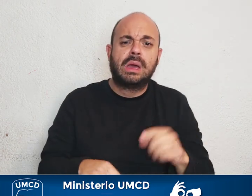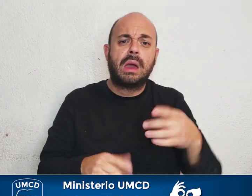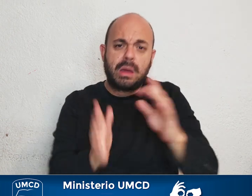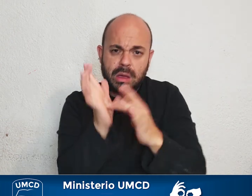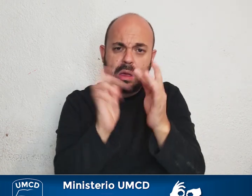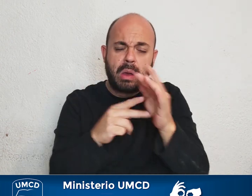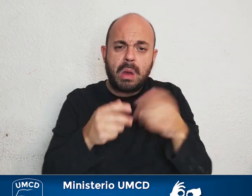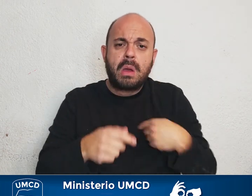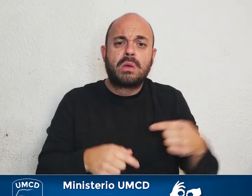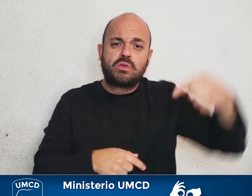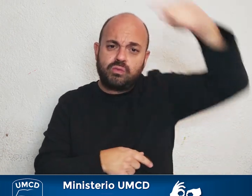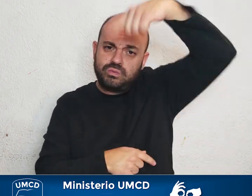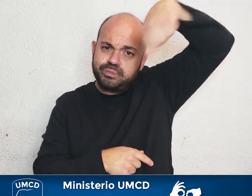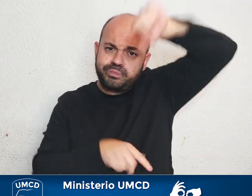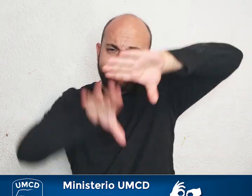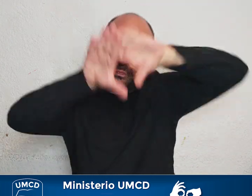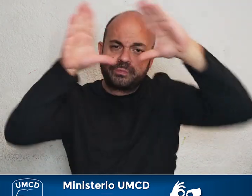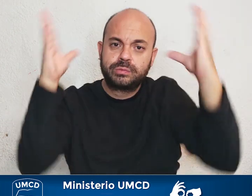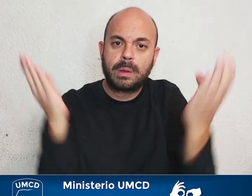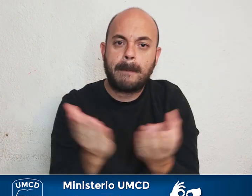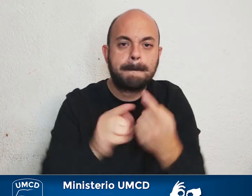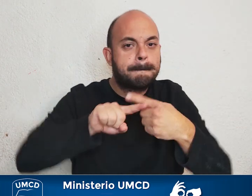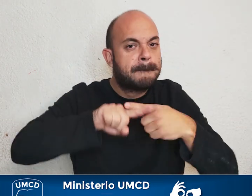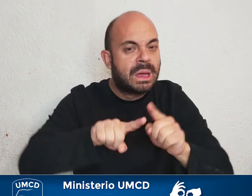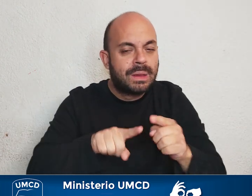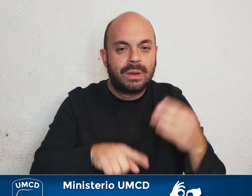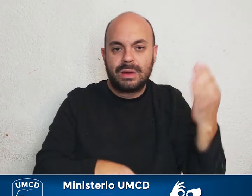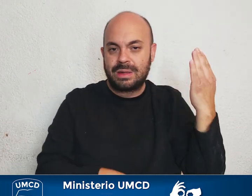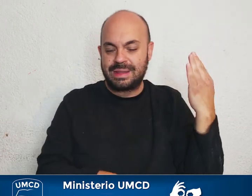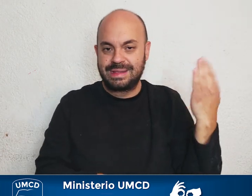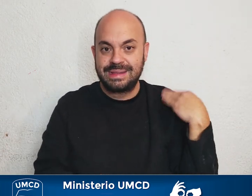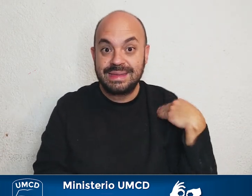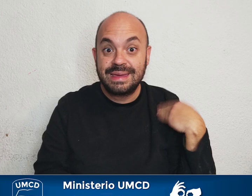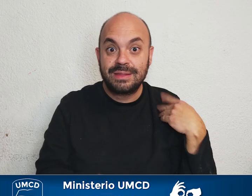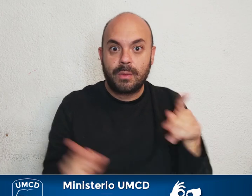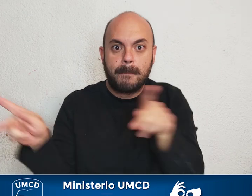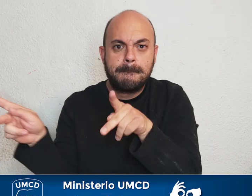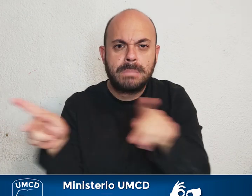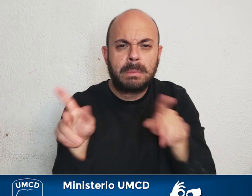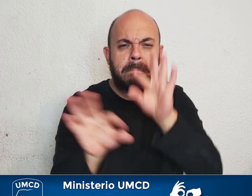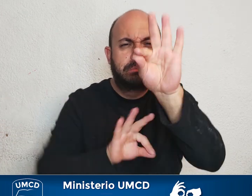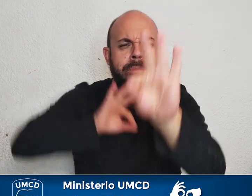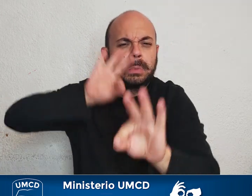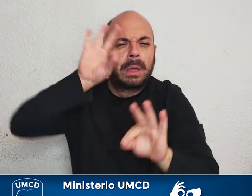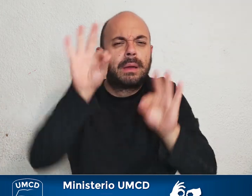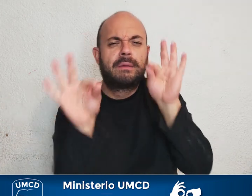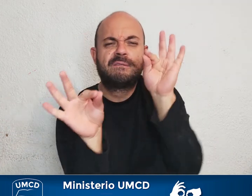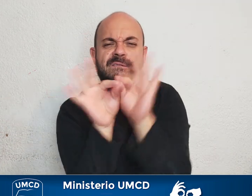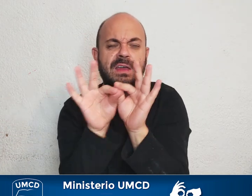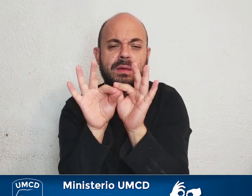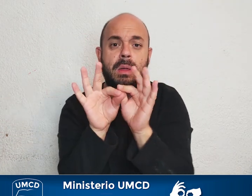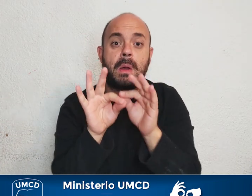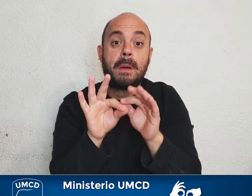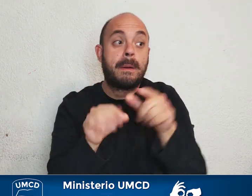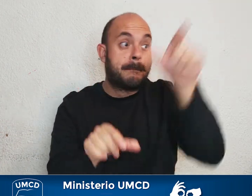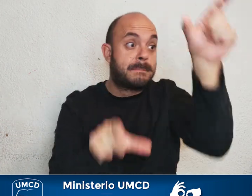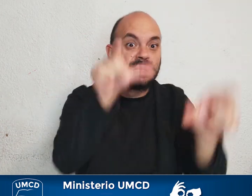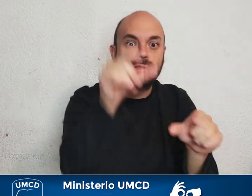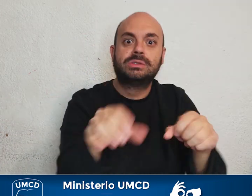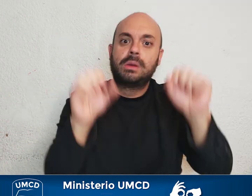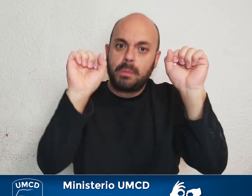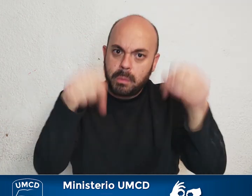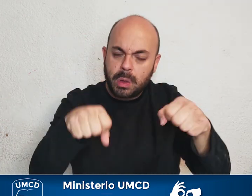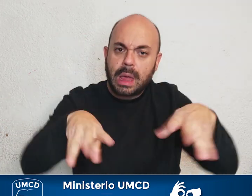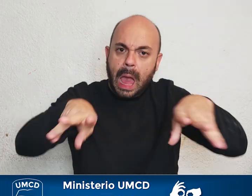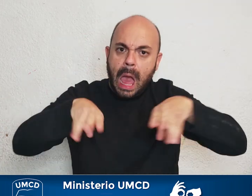está esperando, porque todavía en sus planes Él tiene a muchas otras personas a quienes tiene que llamar a salvación. Y es